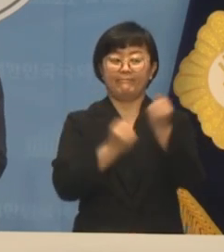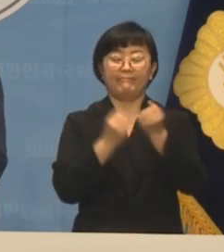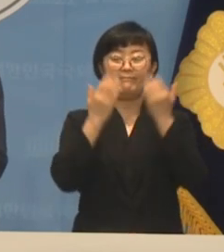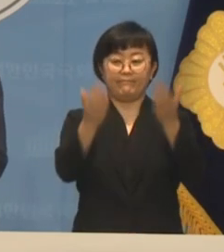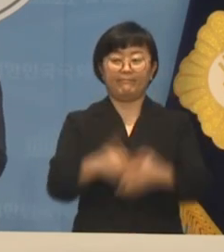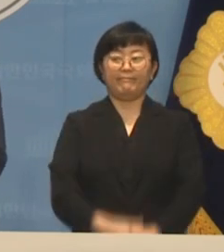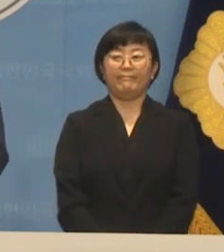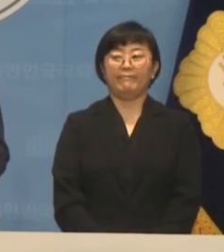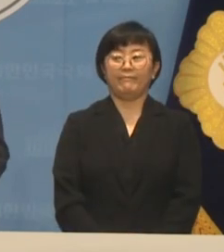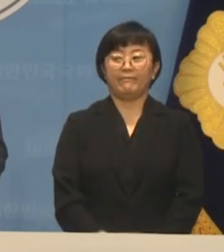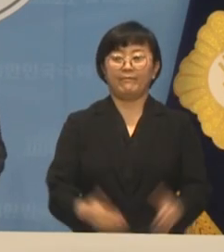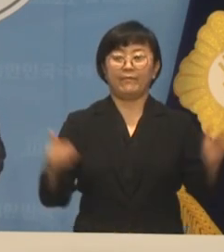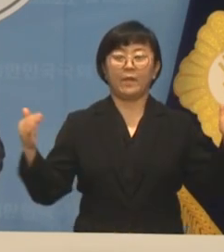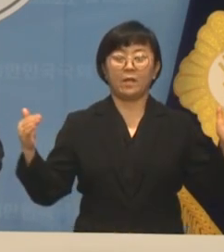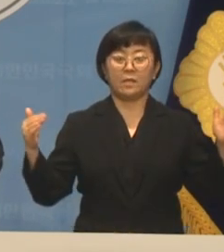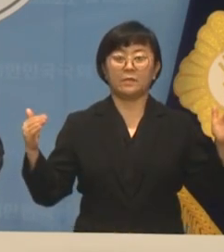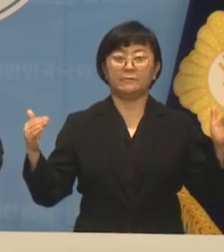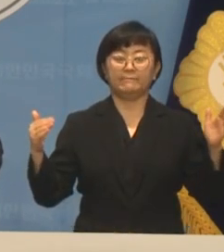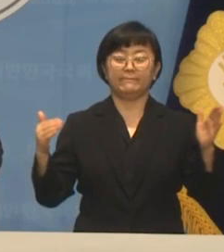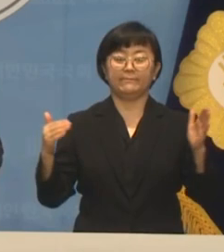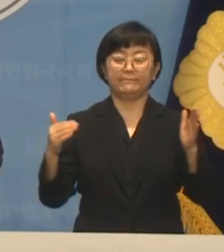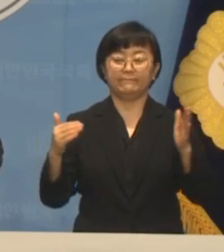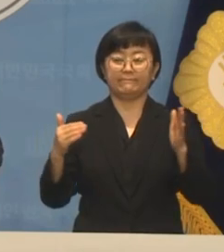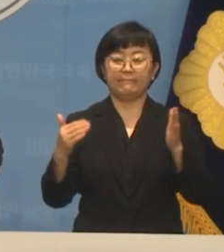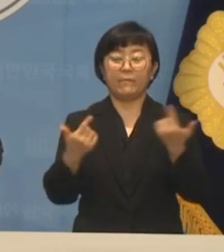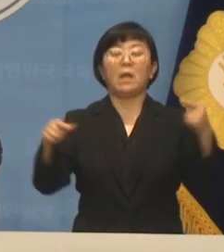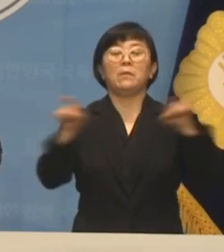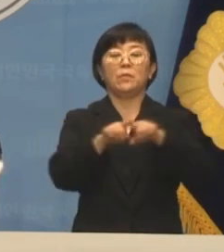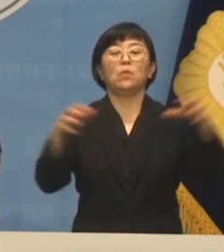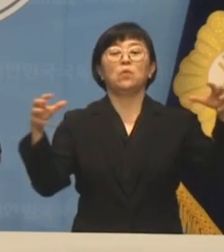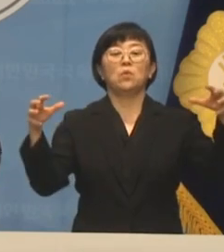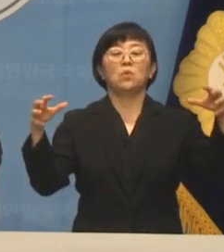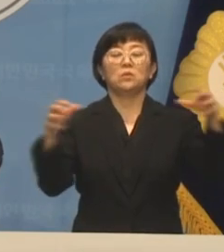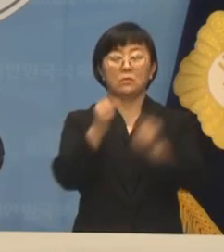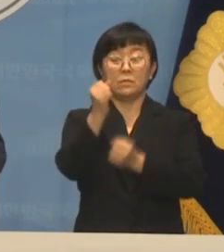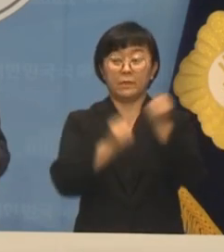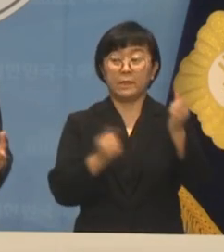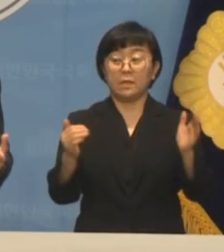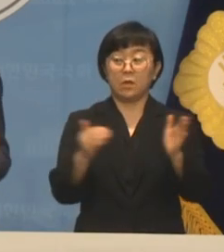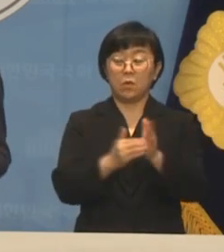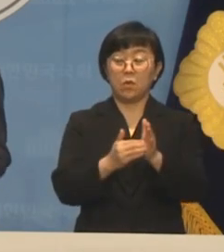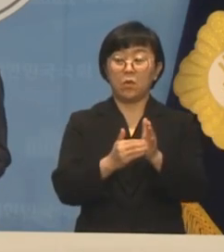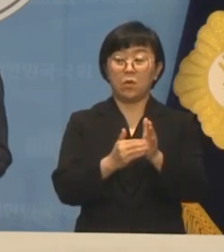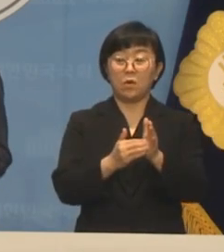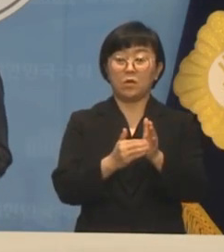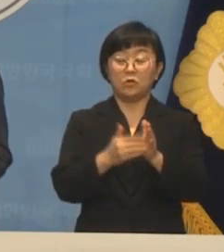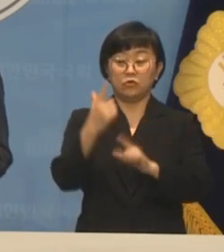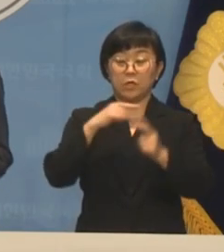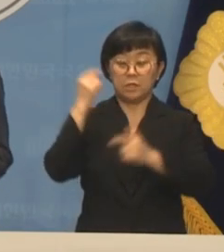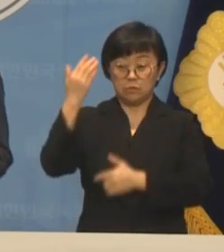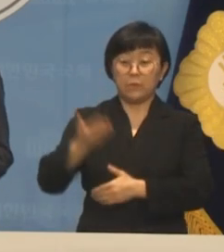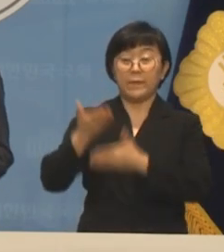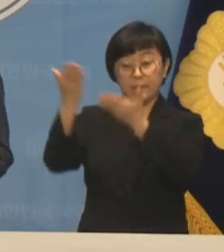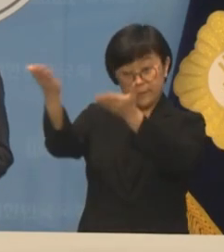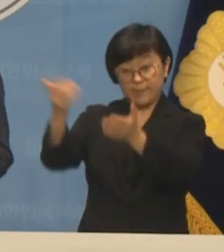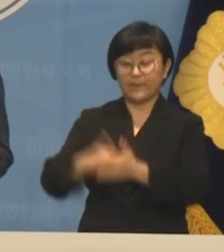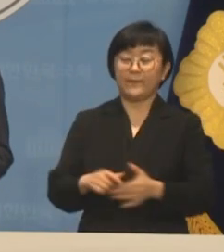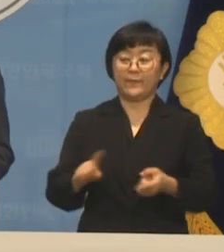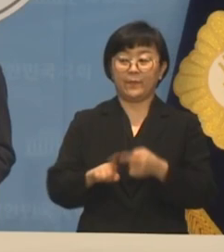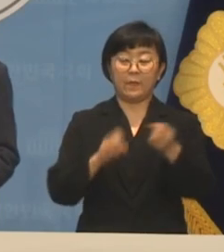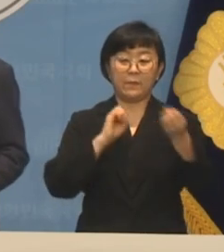강조드립니다. 예, 이것으로 같이 합동 기자회견을 마치고, 혹시 언론인들 추가 질문이 있으면 밖에서